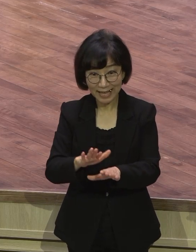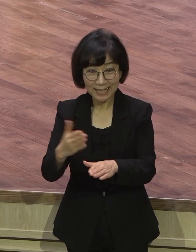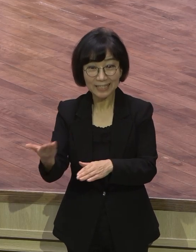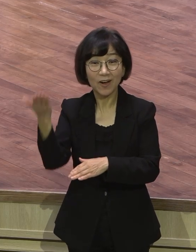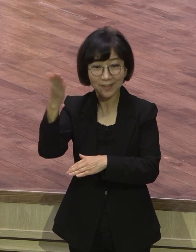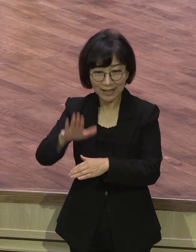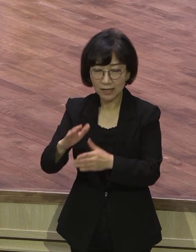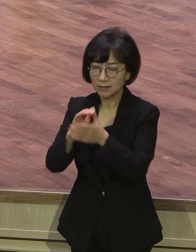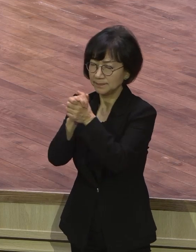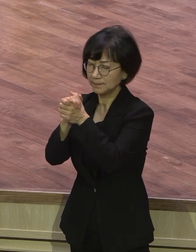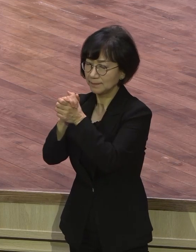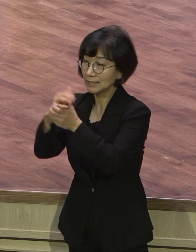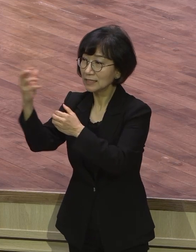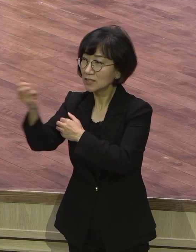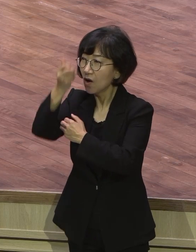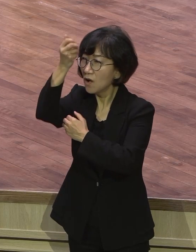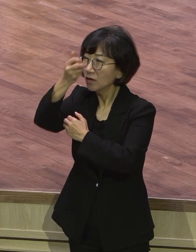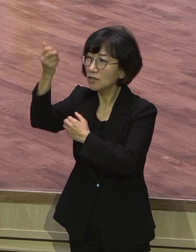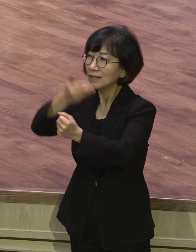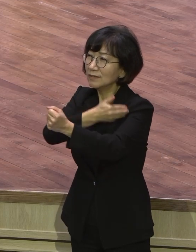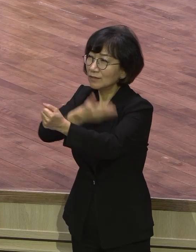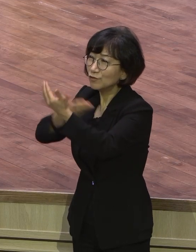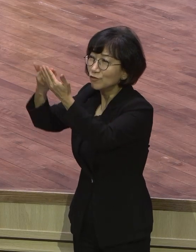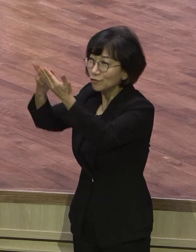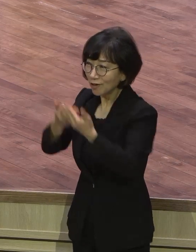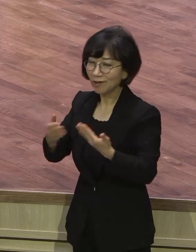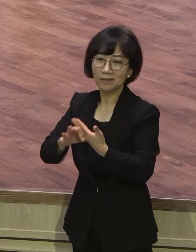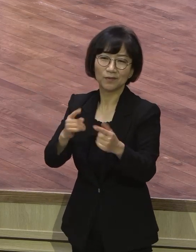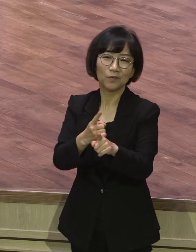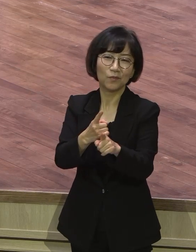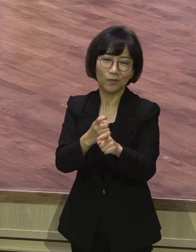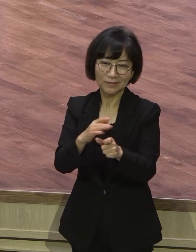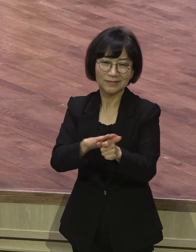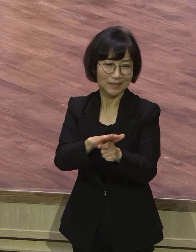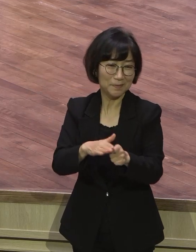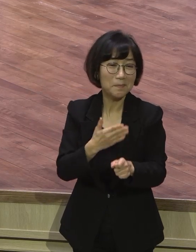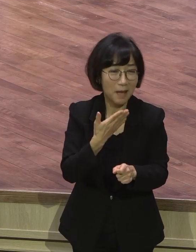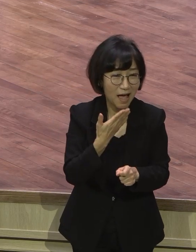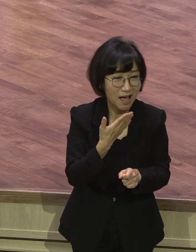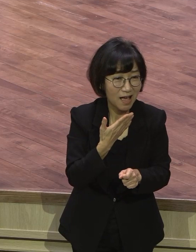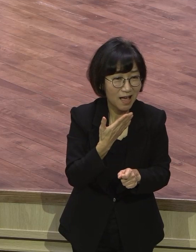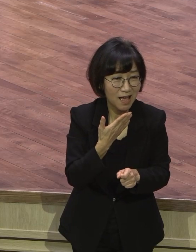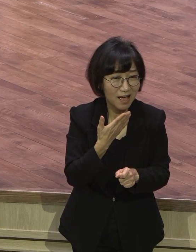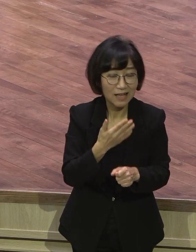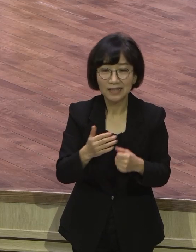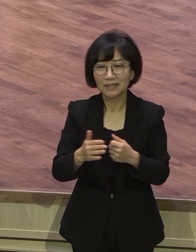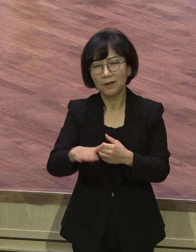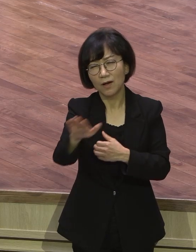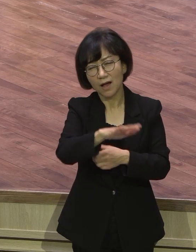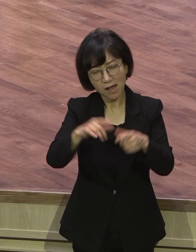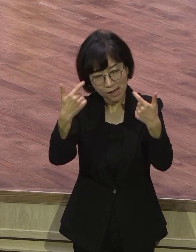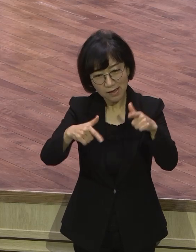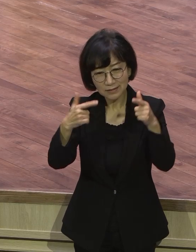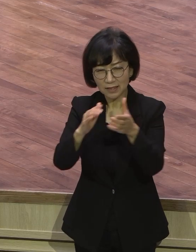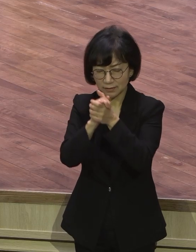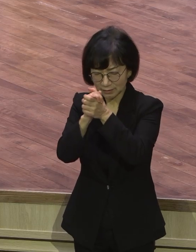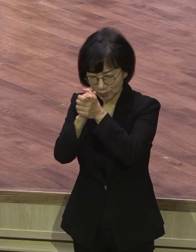성령의 능력으로 힘입어야만 되어지기 때문에 여러분 무시로 정시로